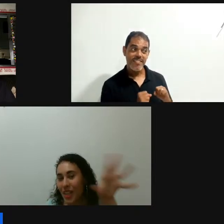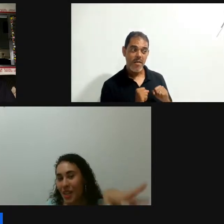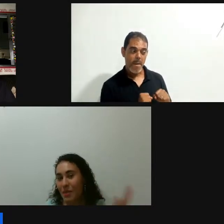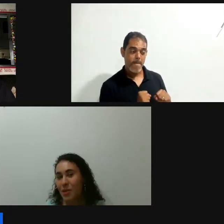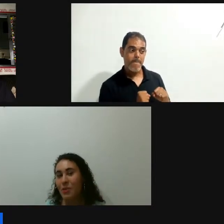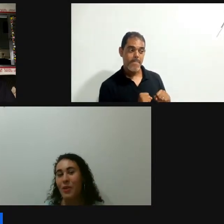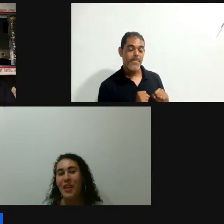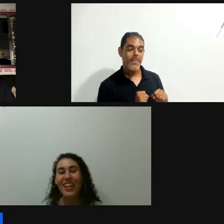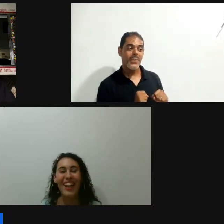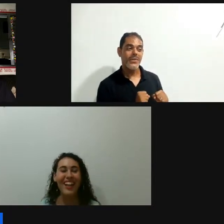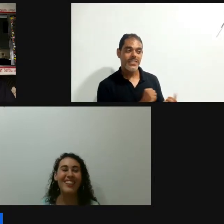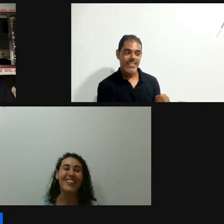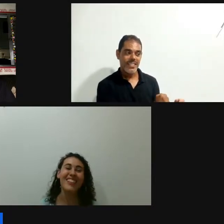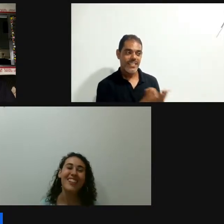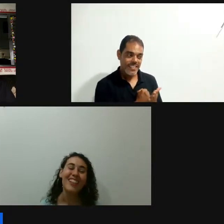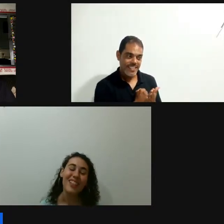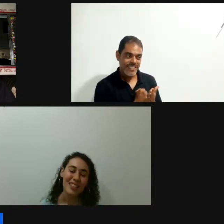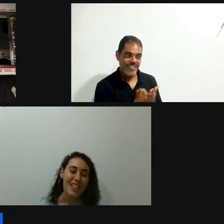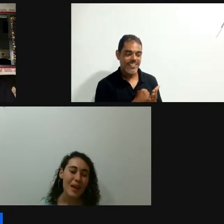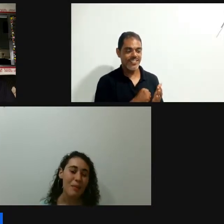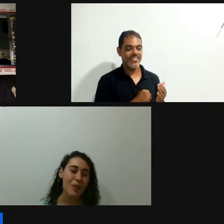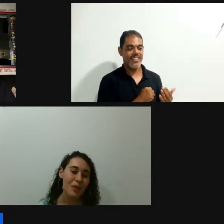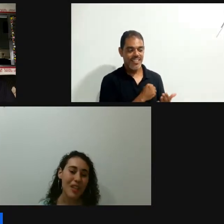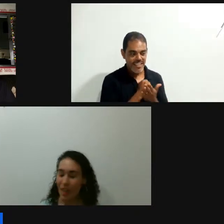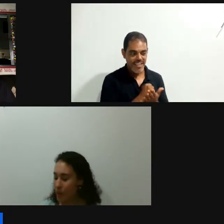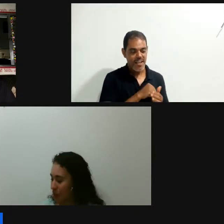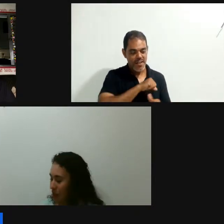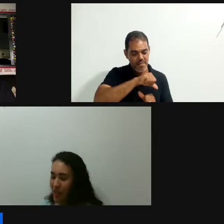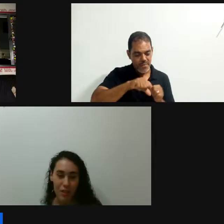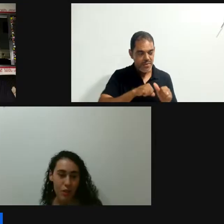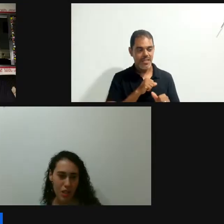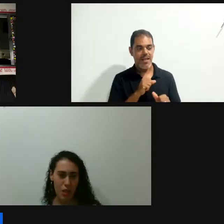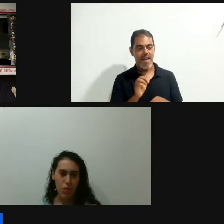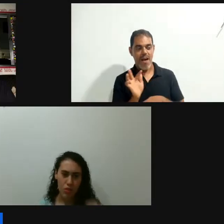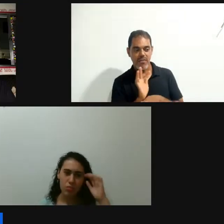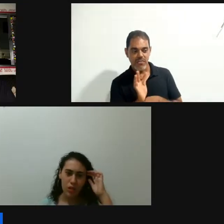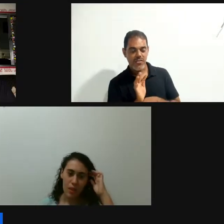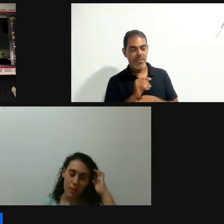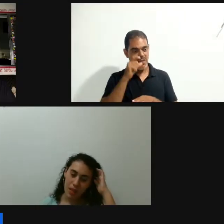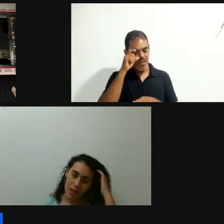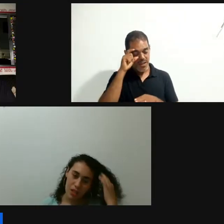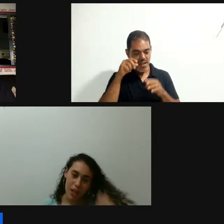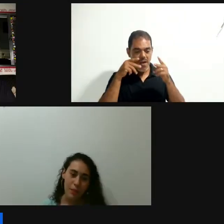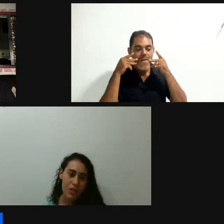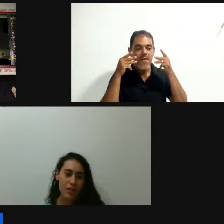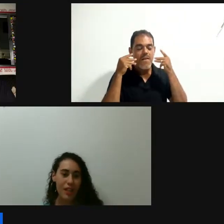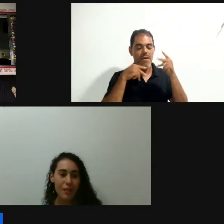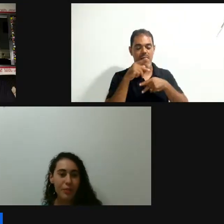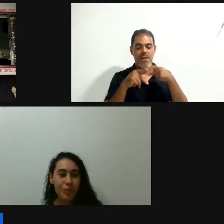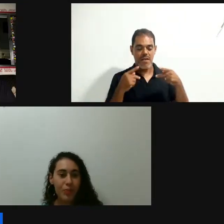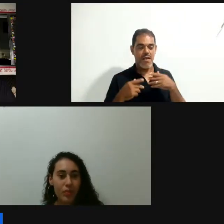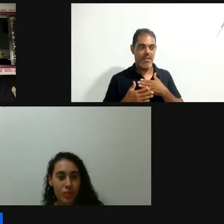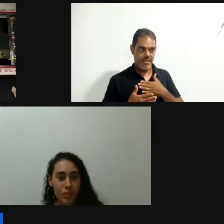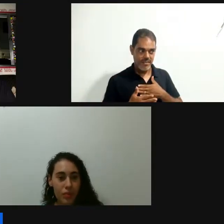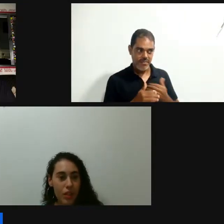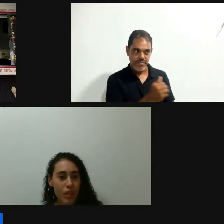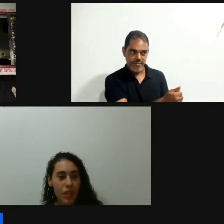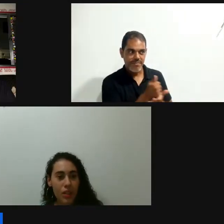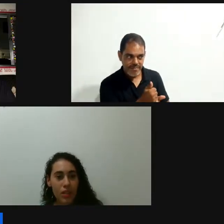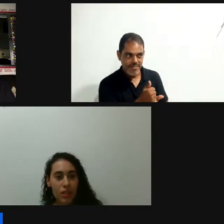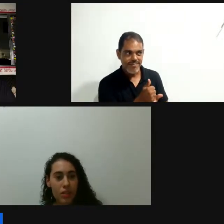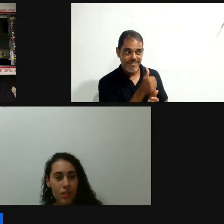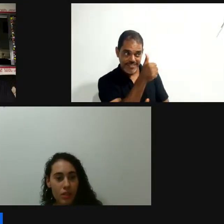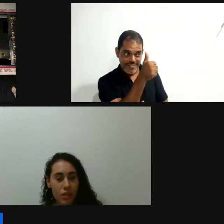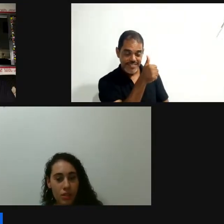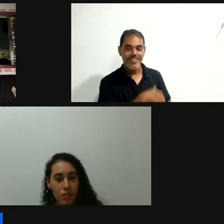um anime do meu mangá. Seria muito legal se tivesse, eu gostaria muito. E já imaginei. Eu